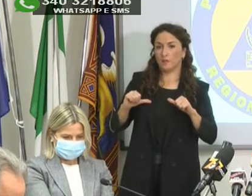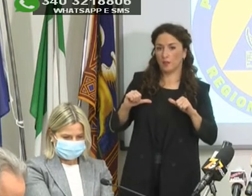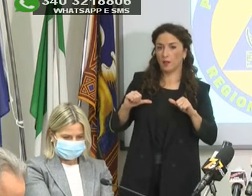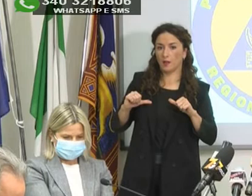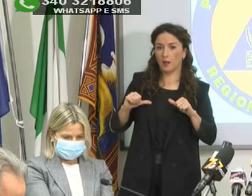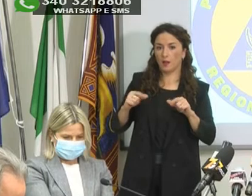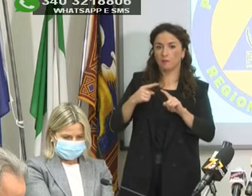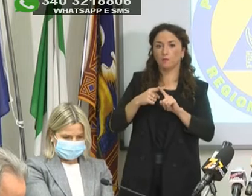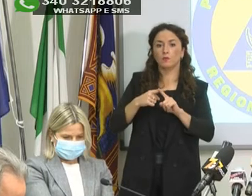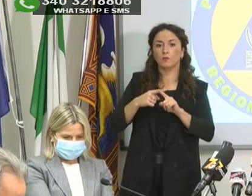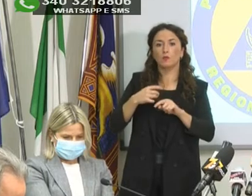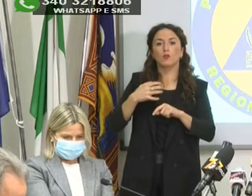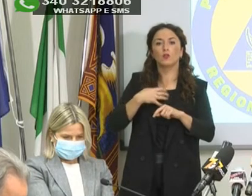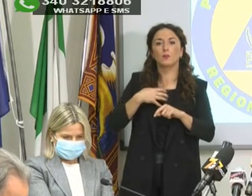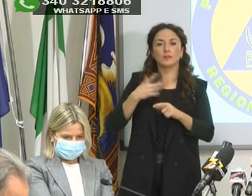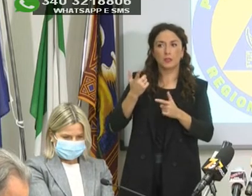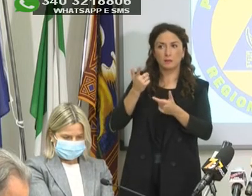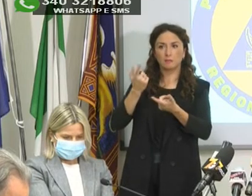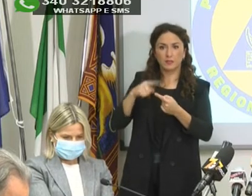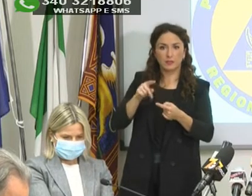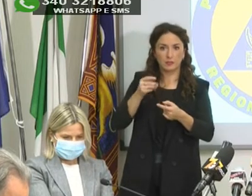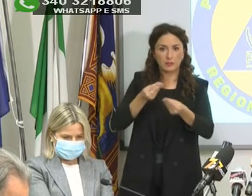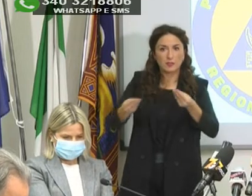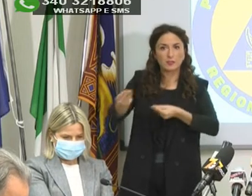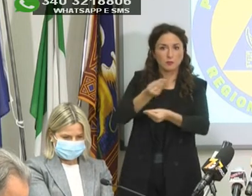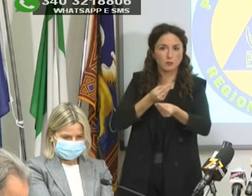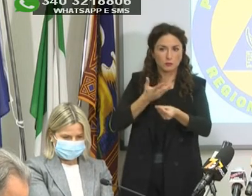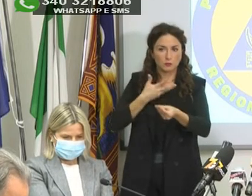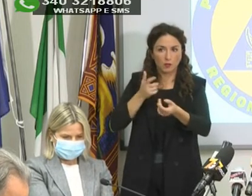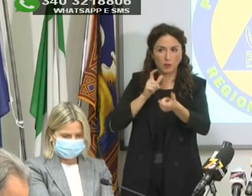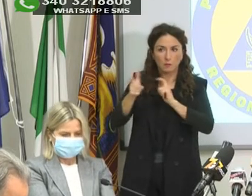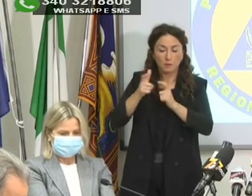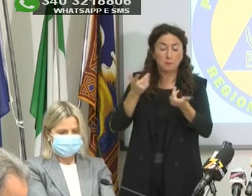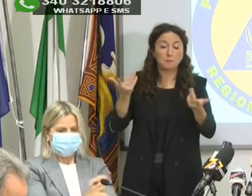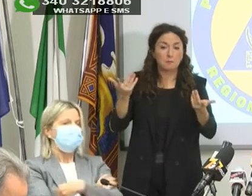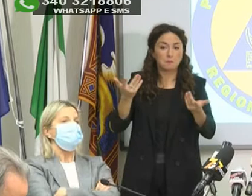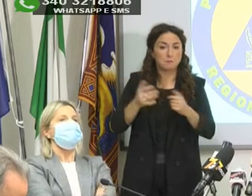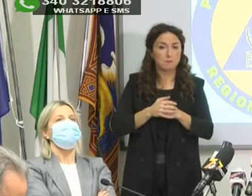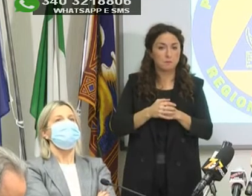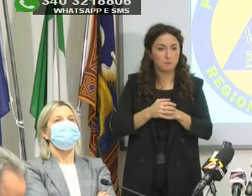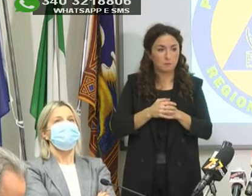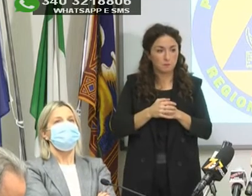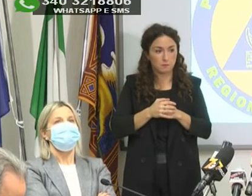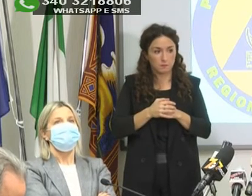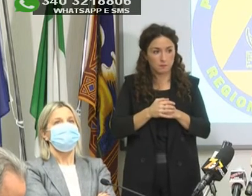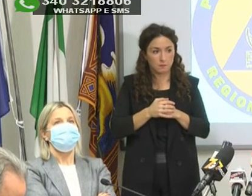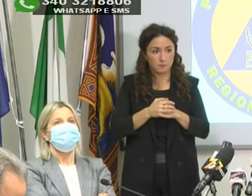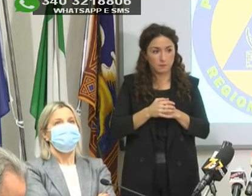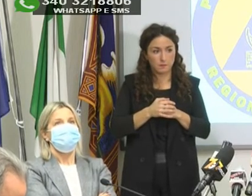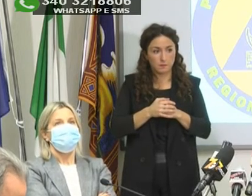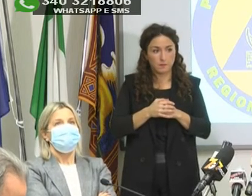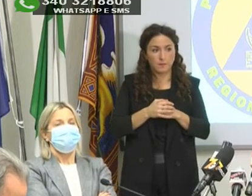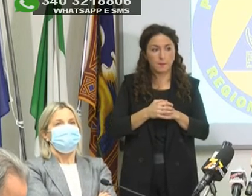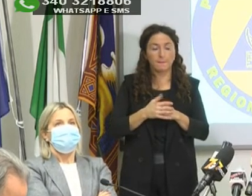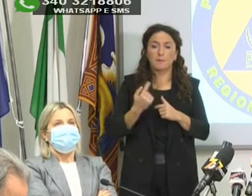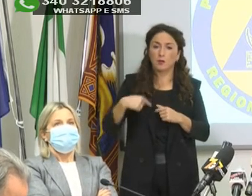e con il commissario Arcuri per la distribuzione, insomma i rapporti ci sono e di materiale ne stiamo portando a casa come al solito, ma